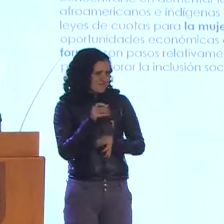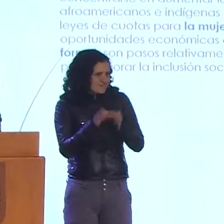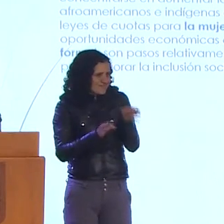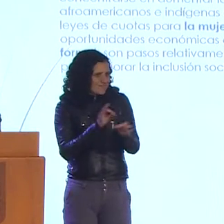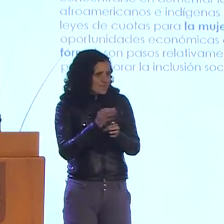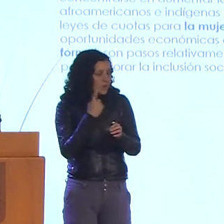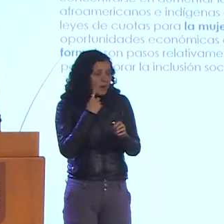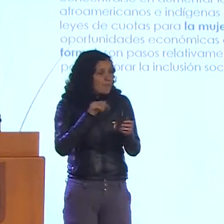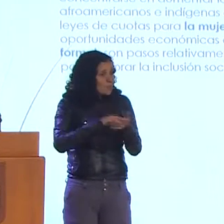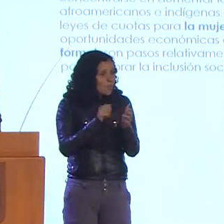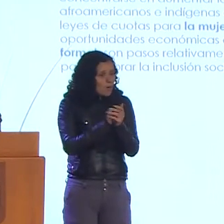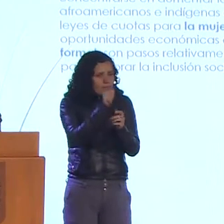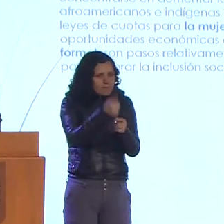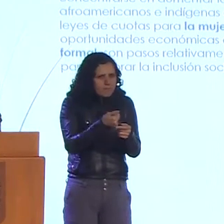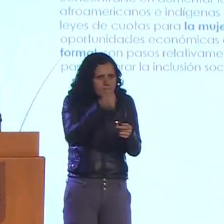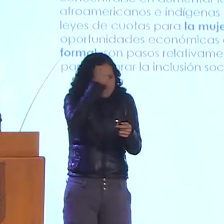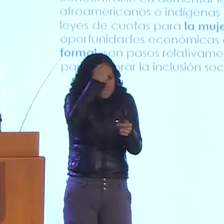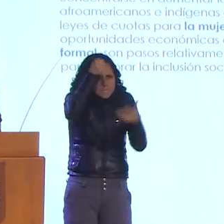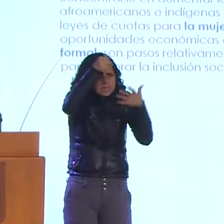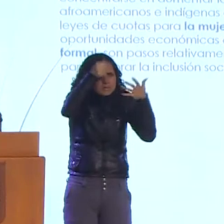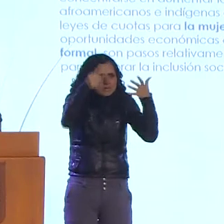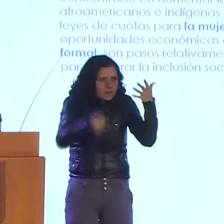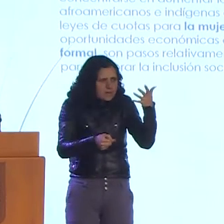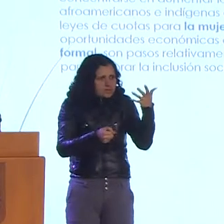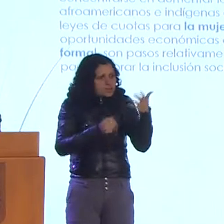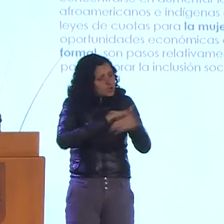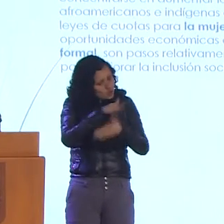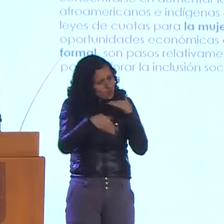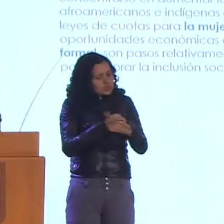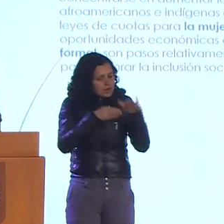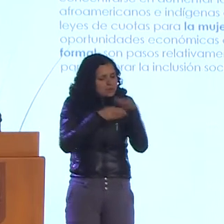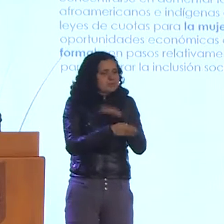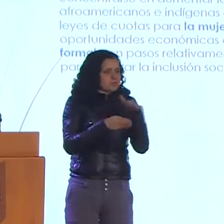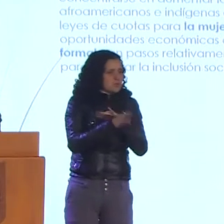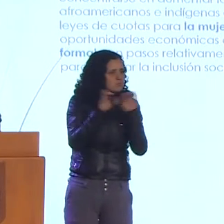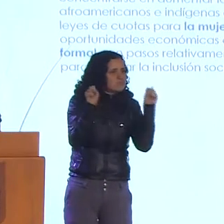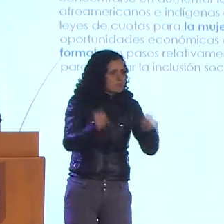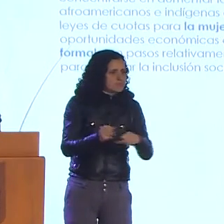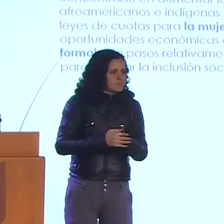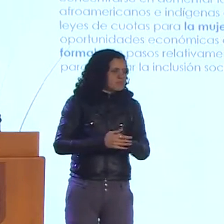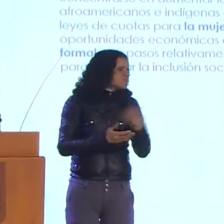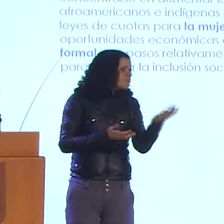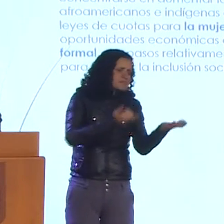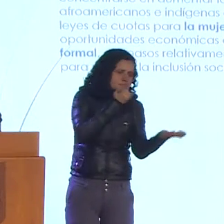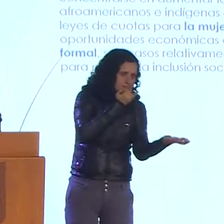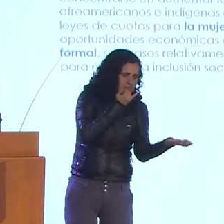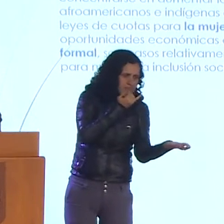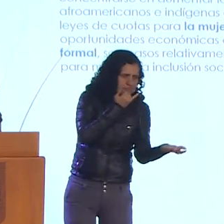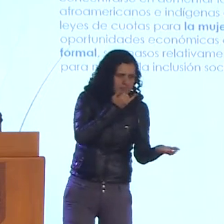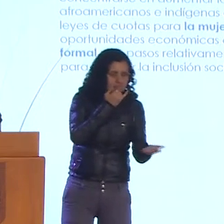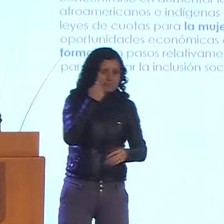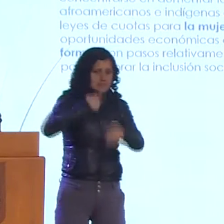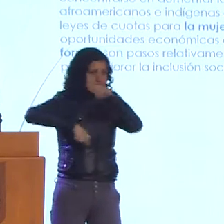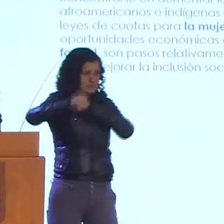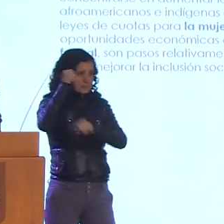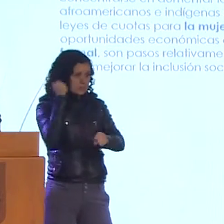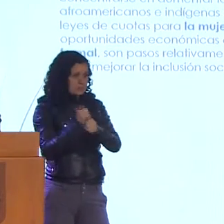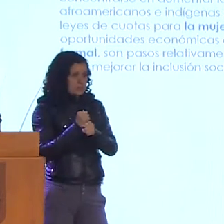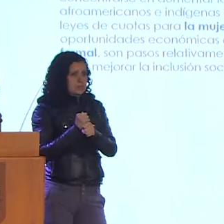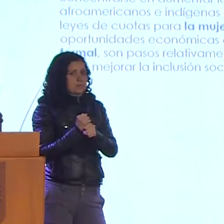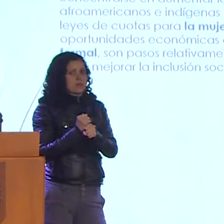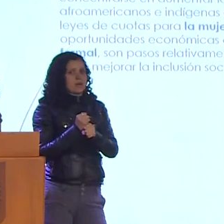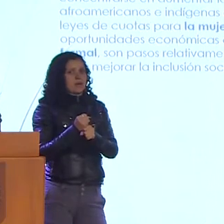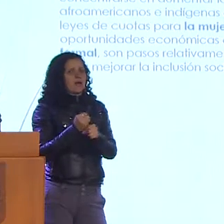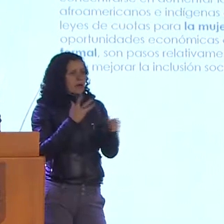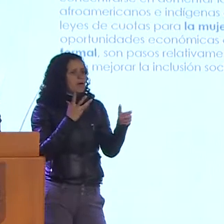debe hacer acciones al alcance de sus posibilidades. Resulta que desde el año pasado se encuentra un índice